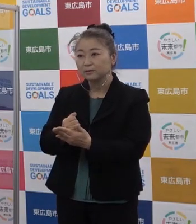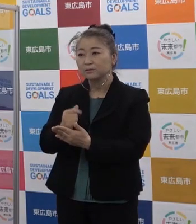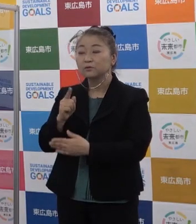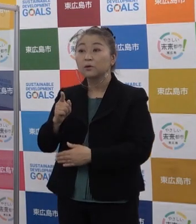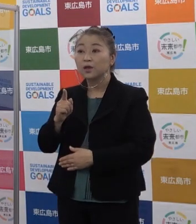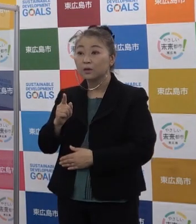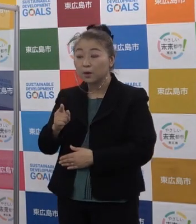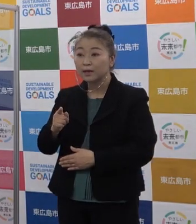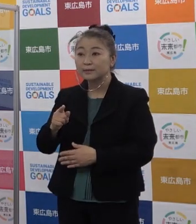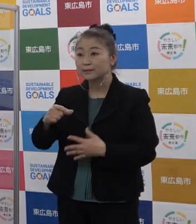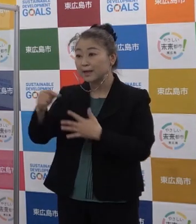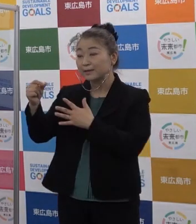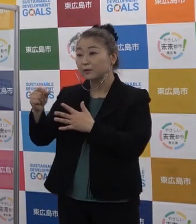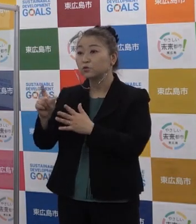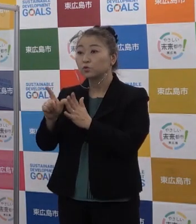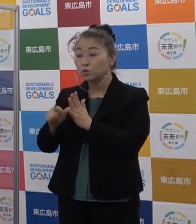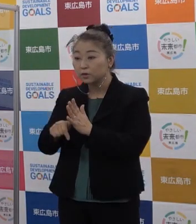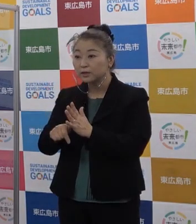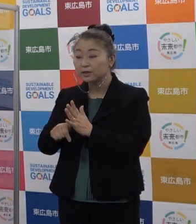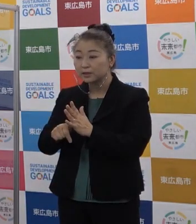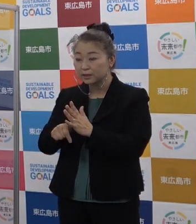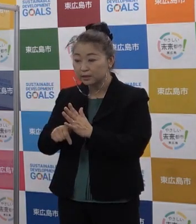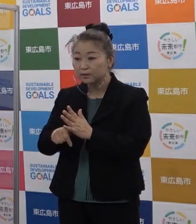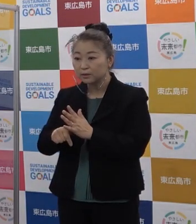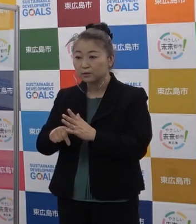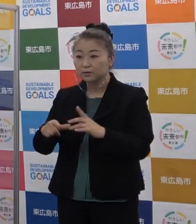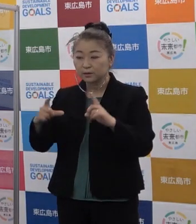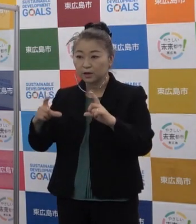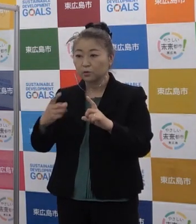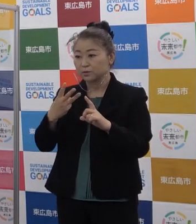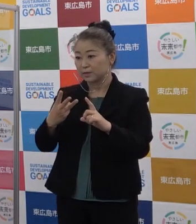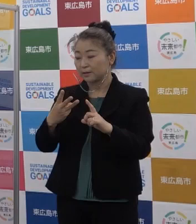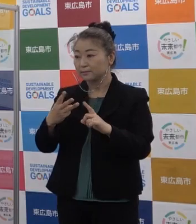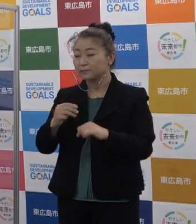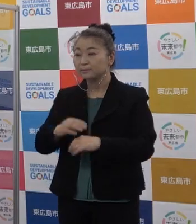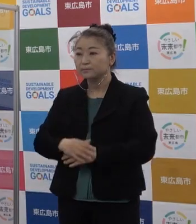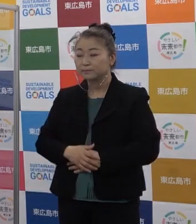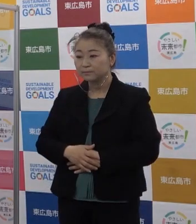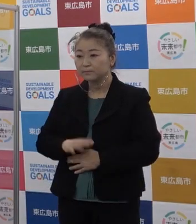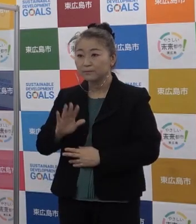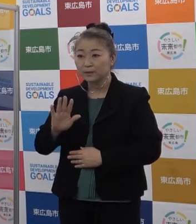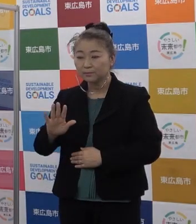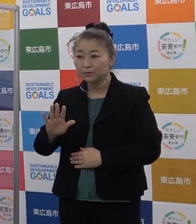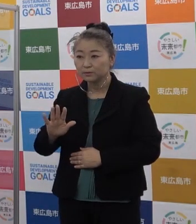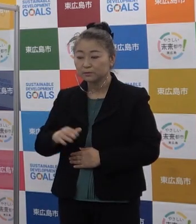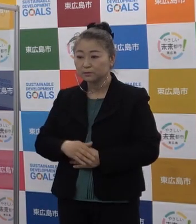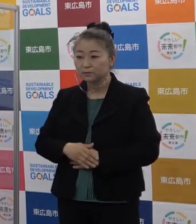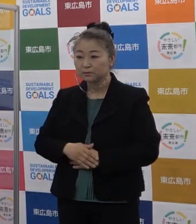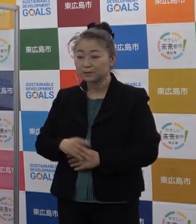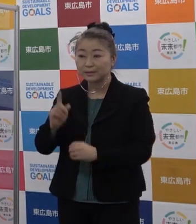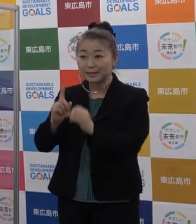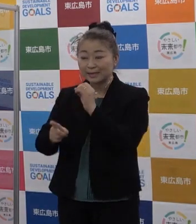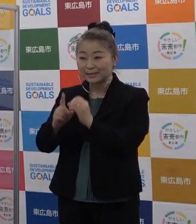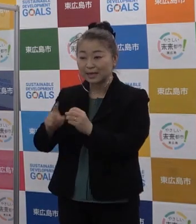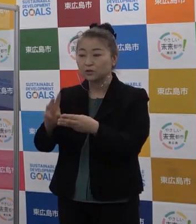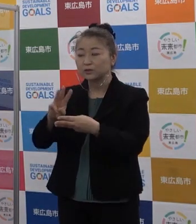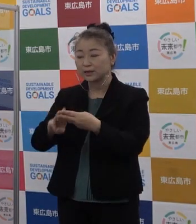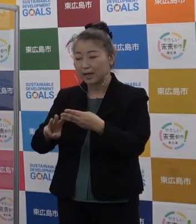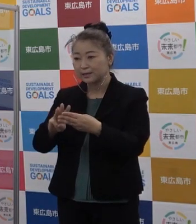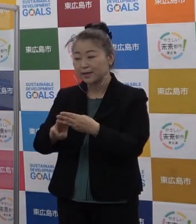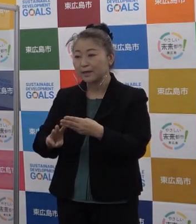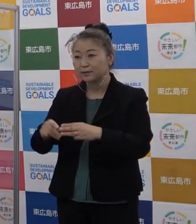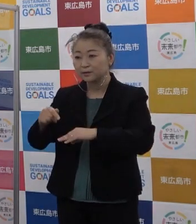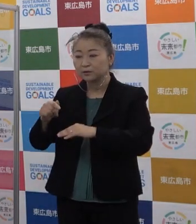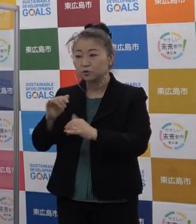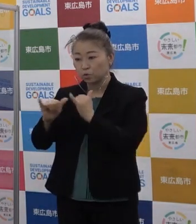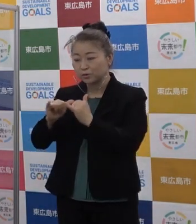採択にあたっての認識の両括弧3のところに書いてますように、デジタル田園都市国家構想の推進